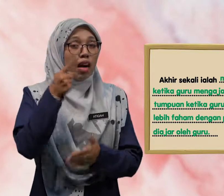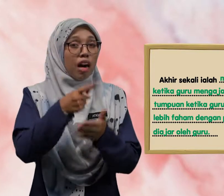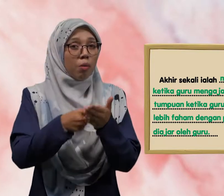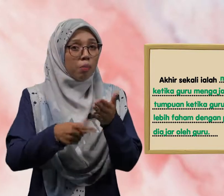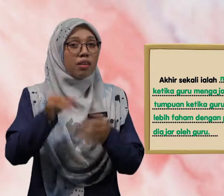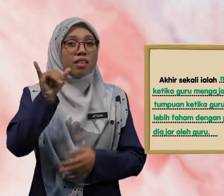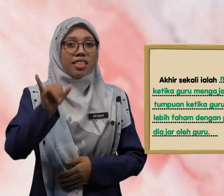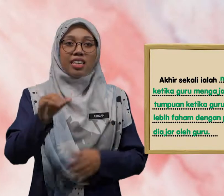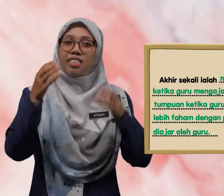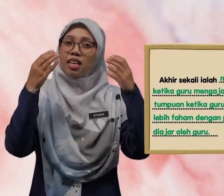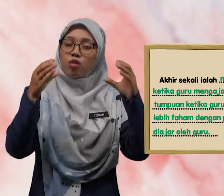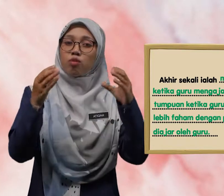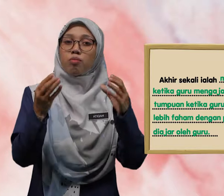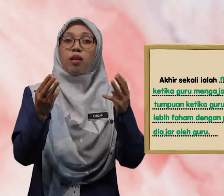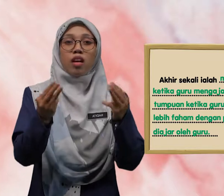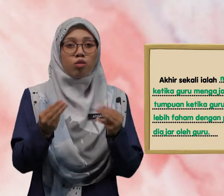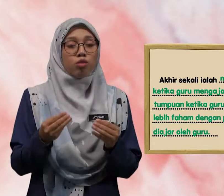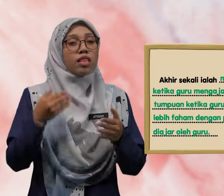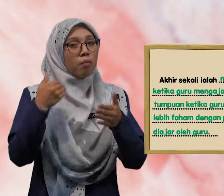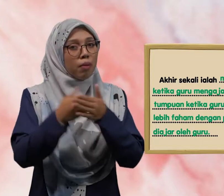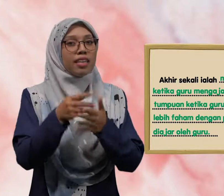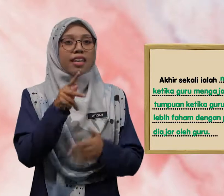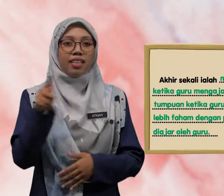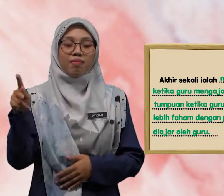apa yang cekung mau sampaikan